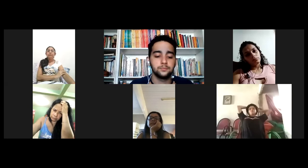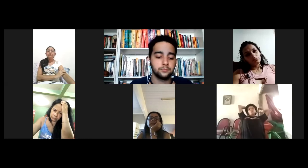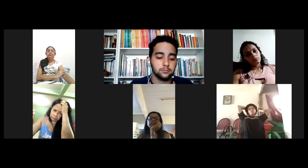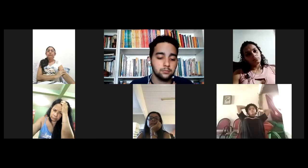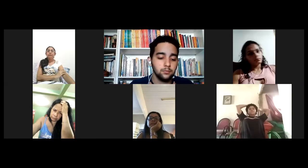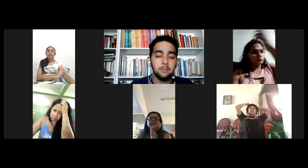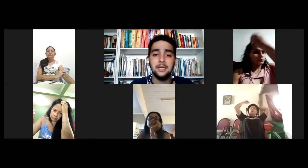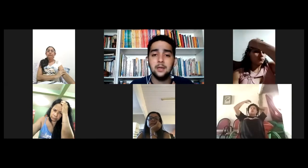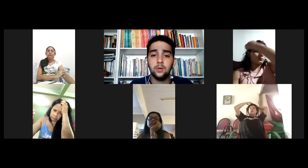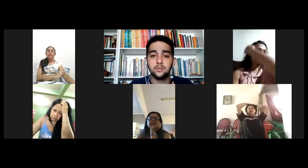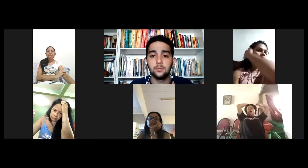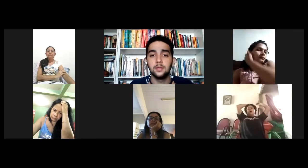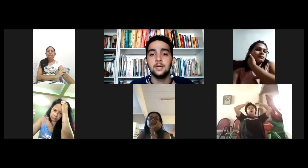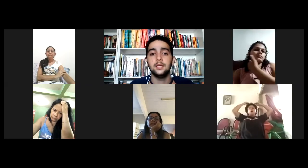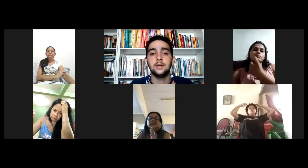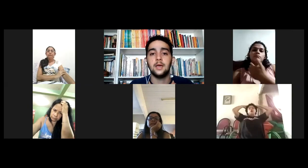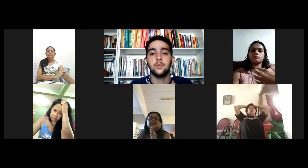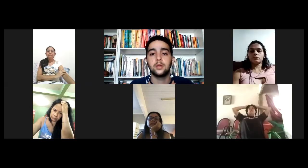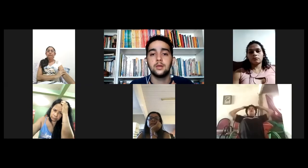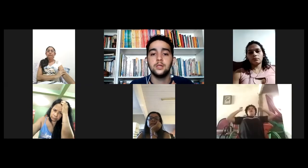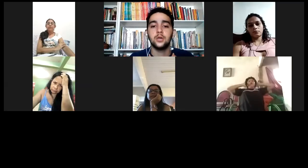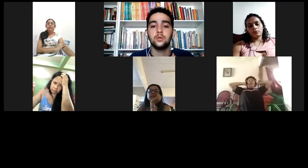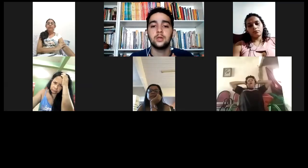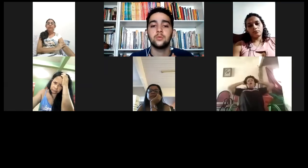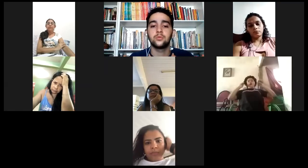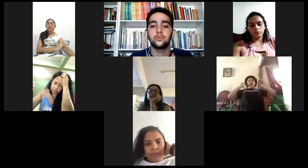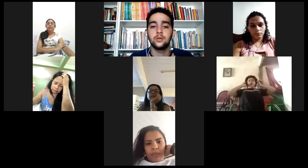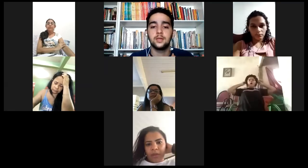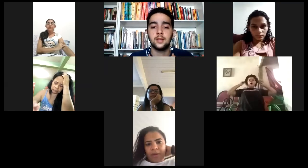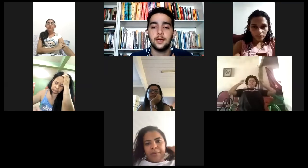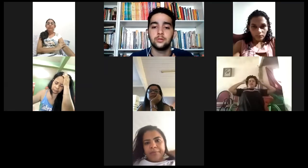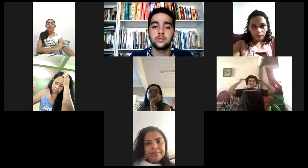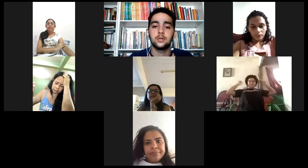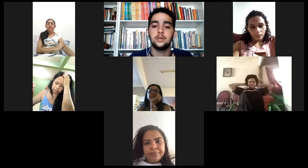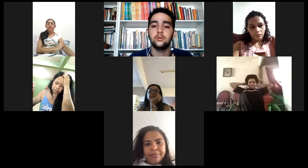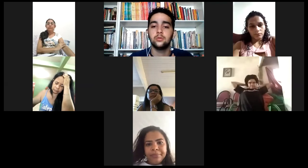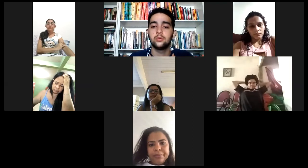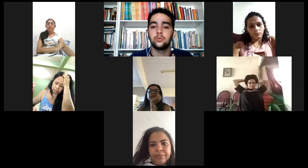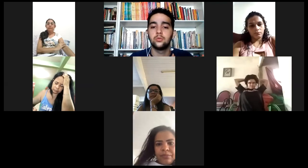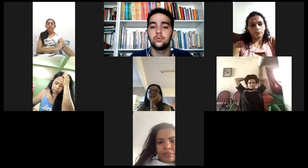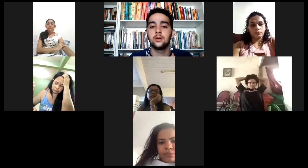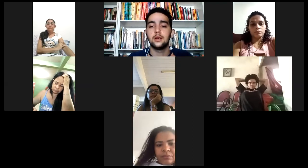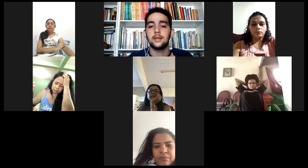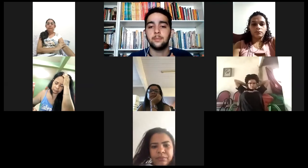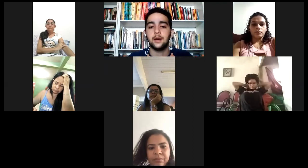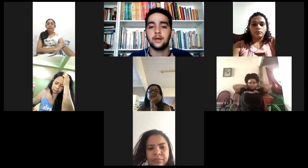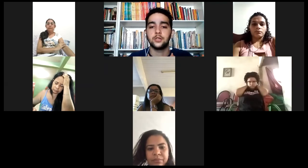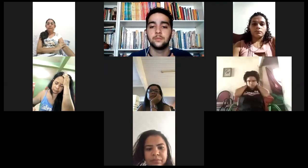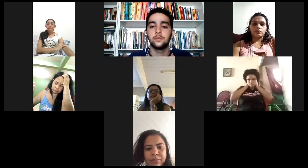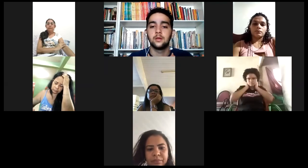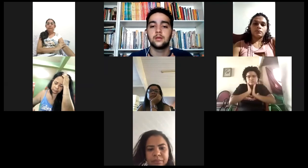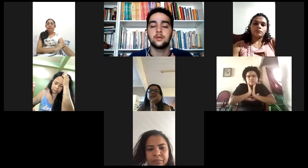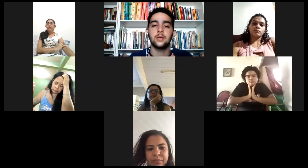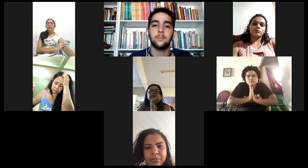do bilinguismo, em que é importante a união dos 2 critérios, tanto da